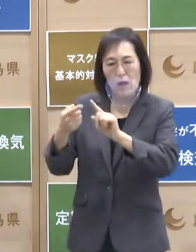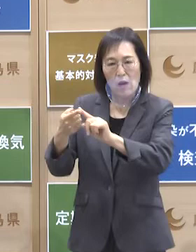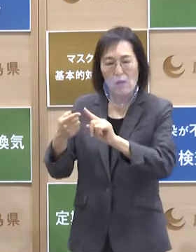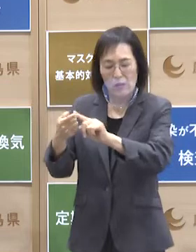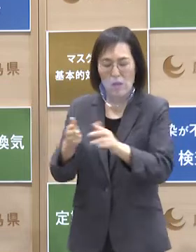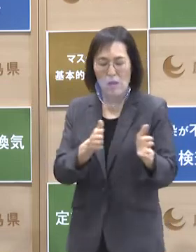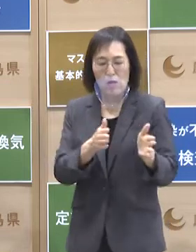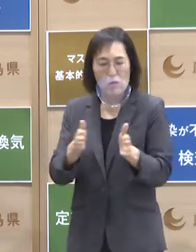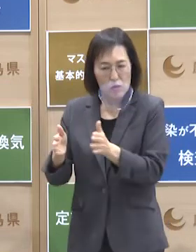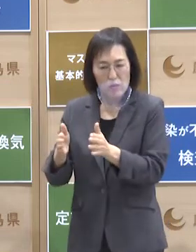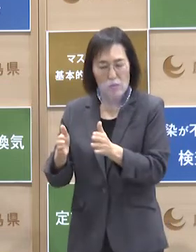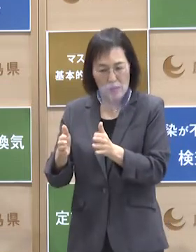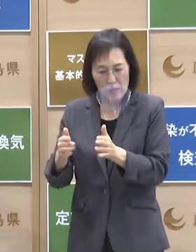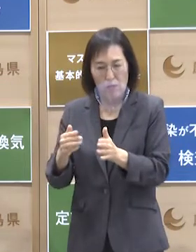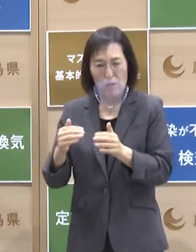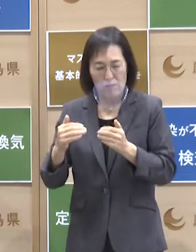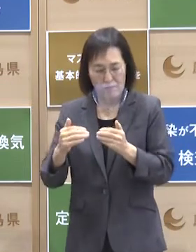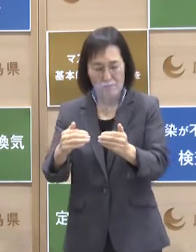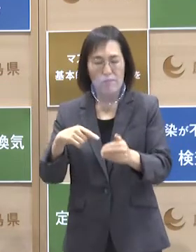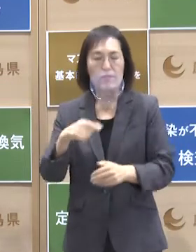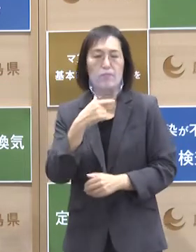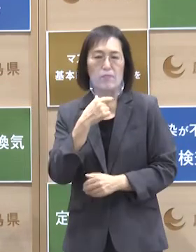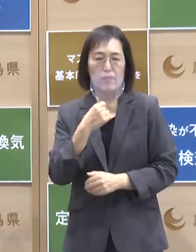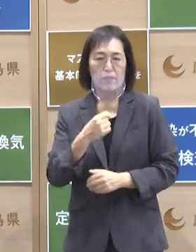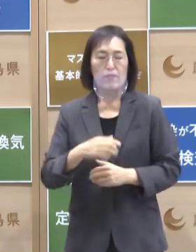準備をしていきたいと考えています。